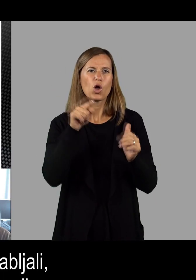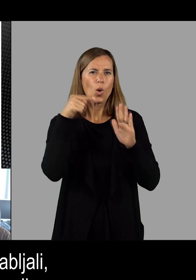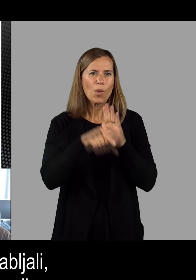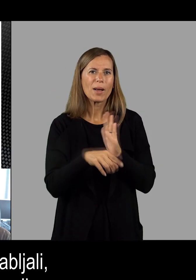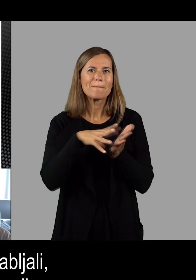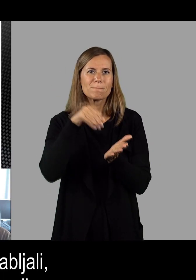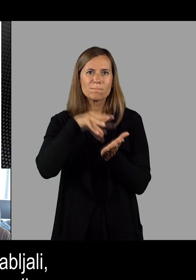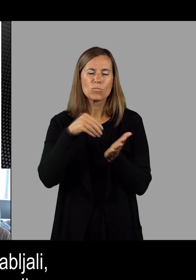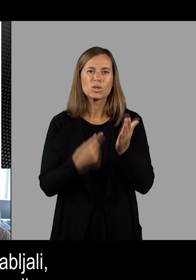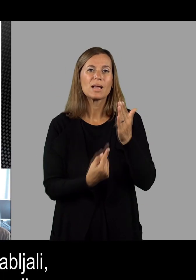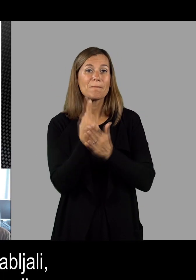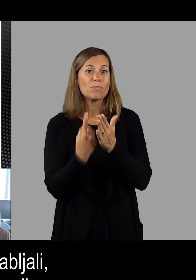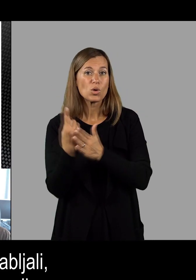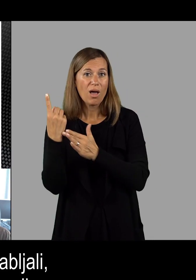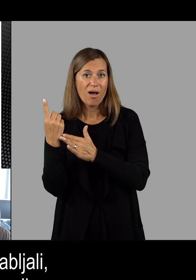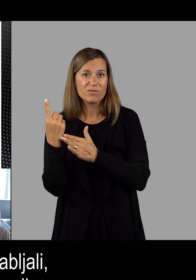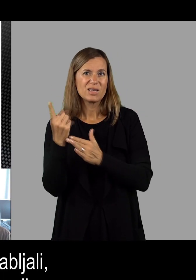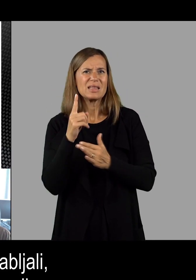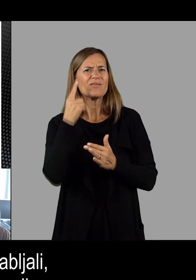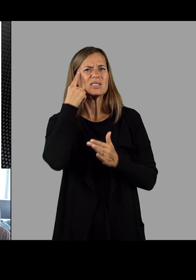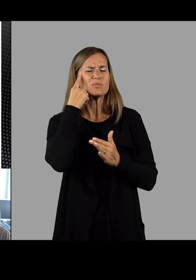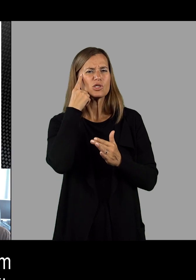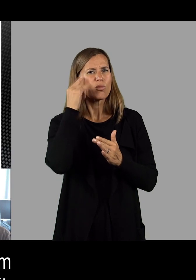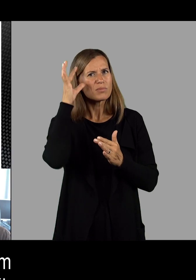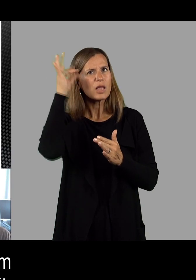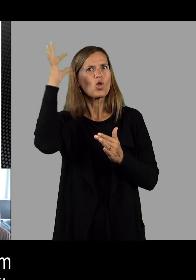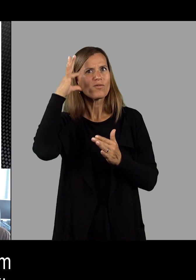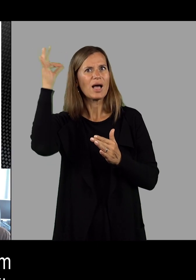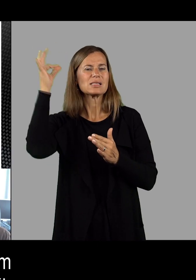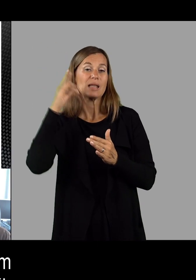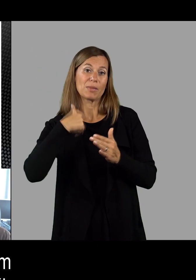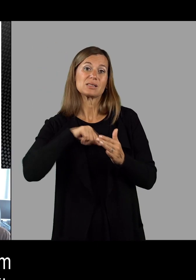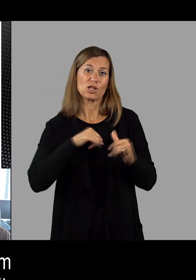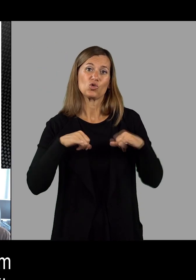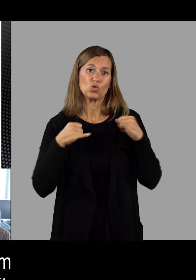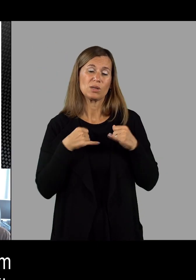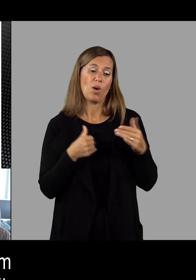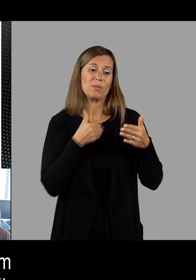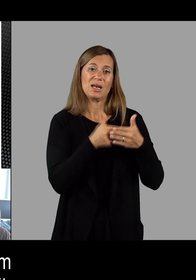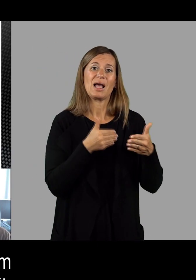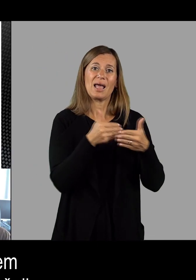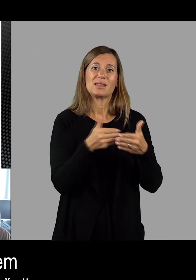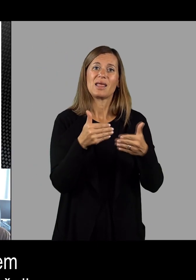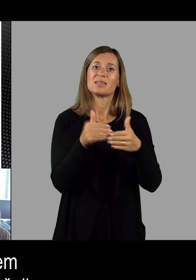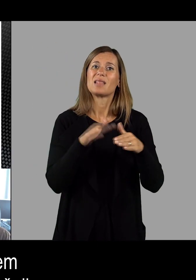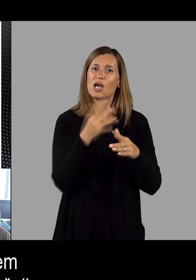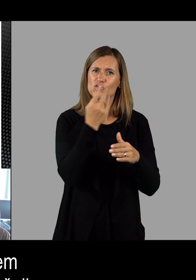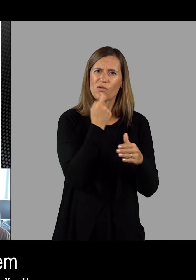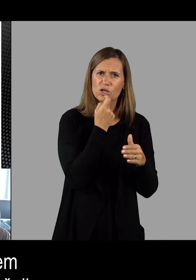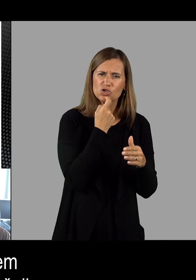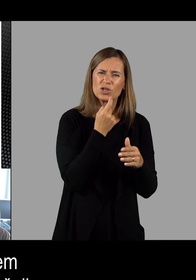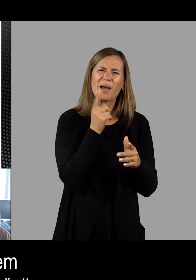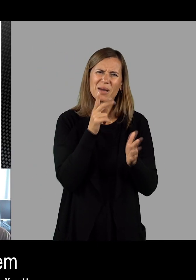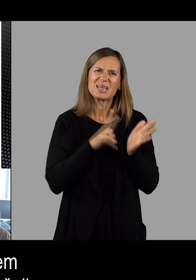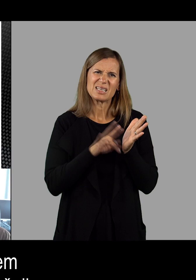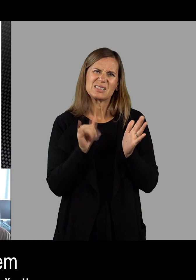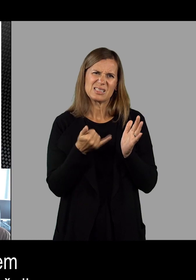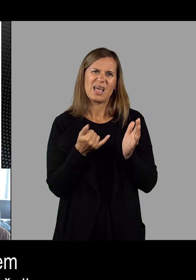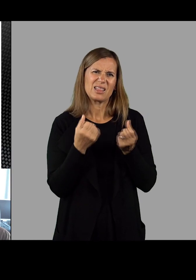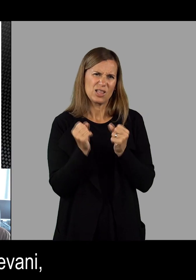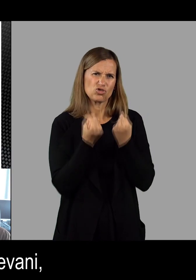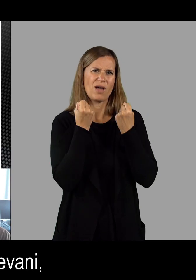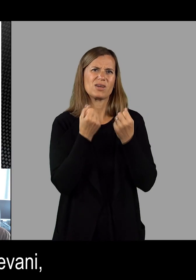modeli pojavili, ne v smislu nekih inovacij, se pa trudimo s kakšnim prilagajanjem na slovenščino, ampak je težava res s tem pomanjkanjem